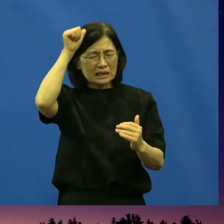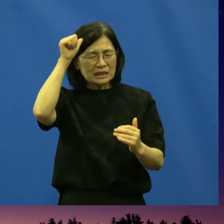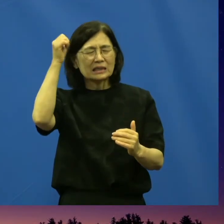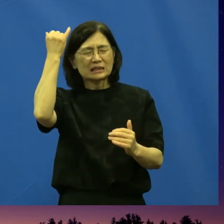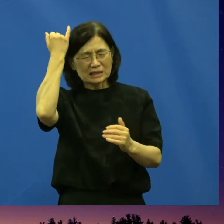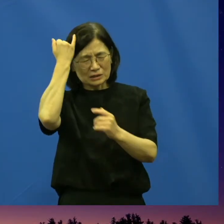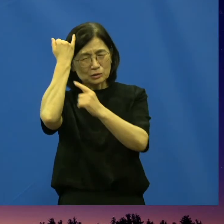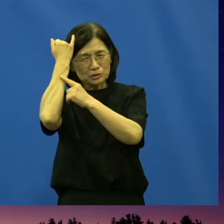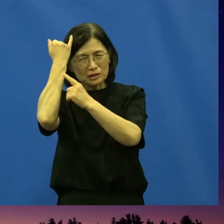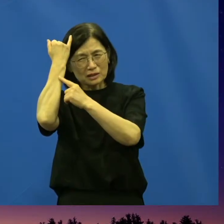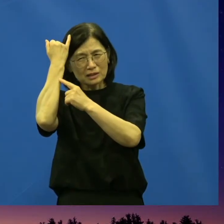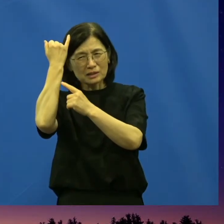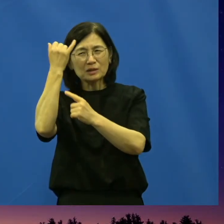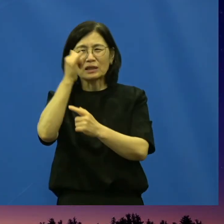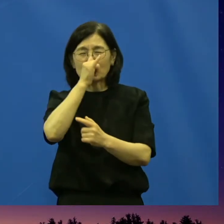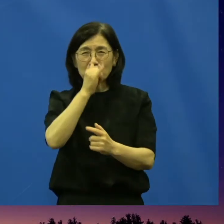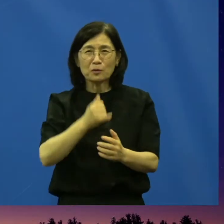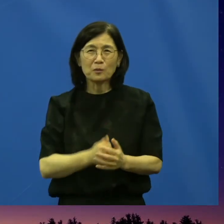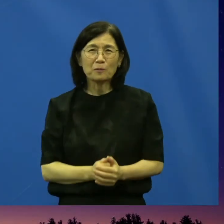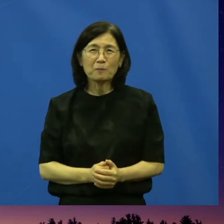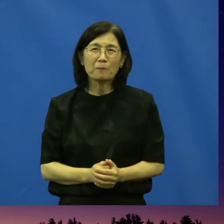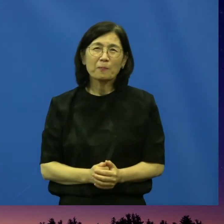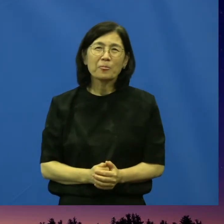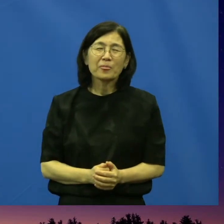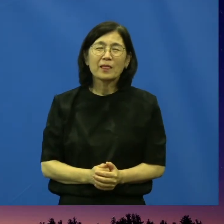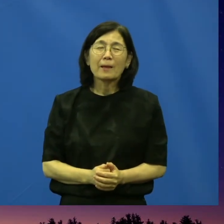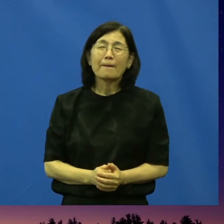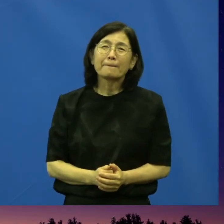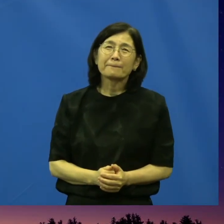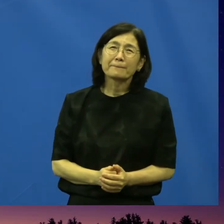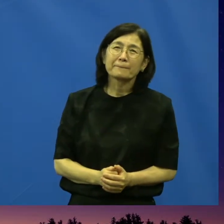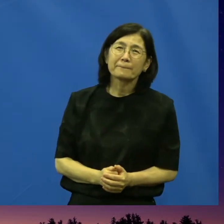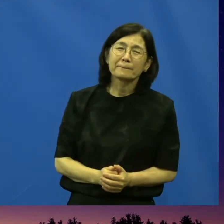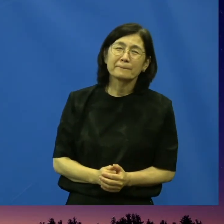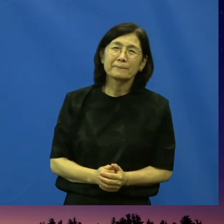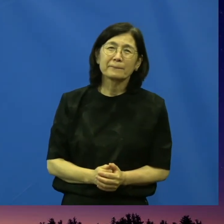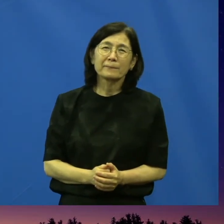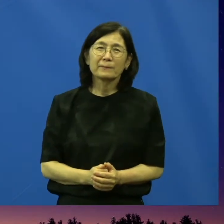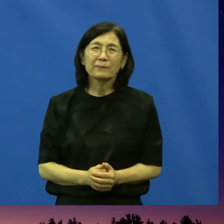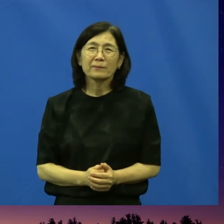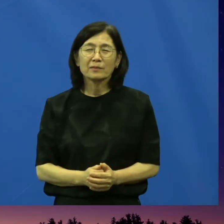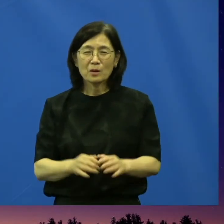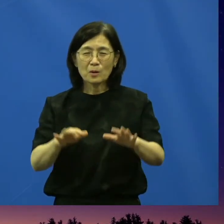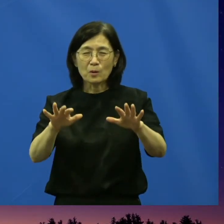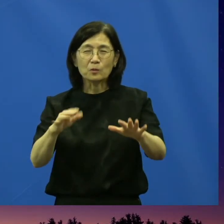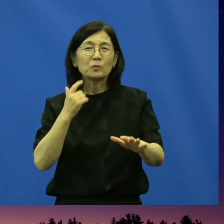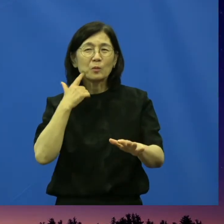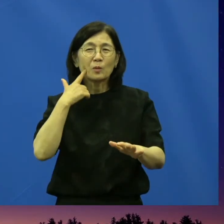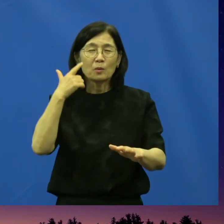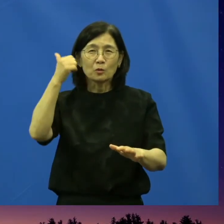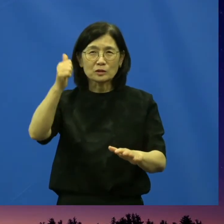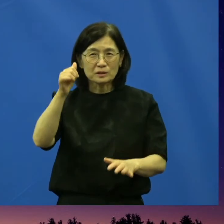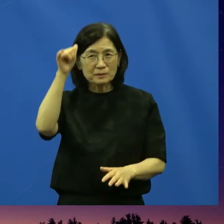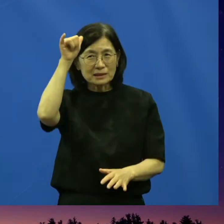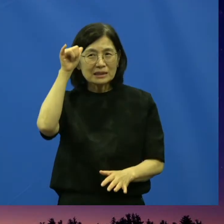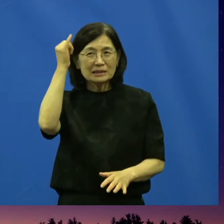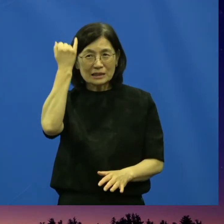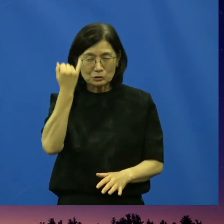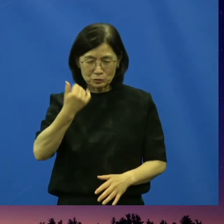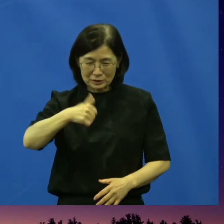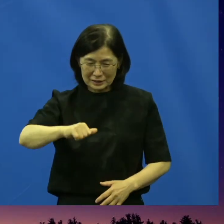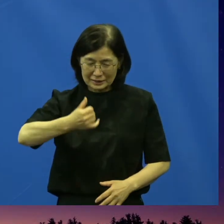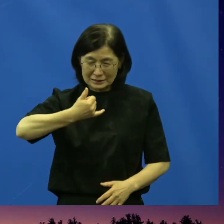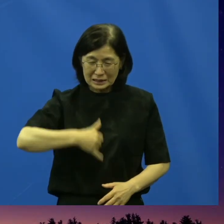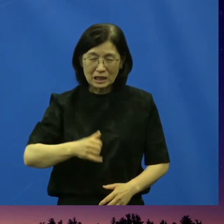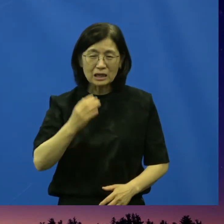오늘 사춘기 엄마들, 우리 오전에 목자 플러스 때 사춘기 엄마들 손 들어보라 했더니 여러 번 냈는데 얼굴이 좀 어둡더라고,